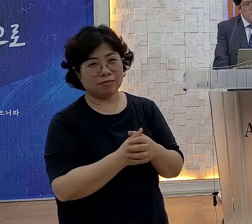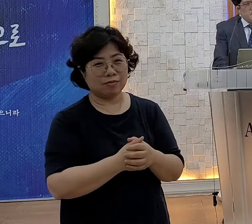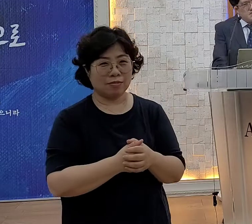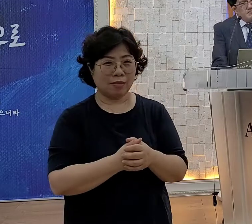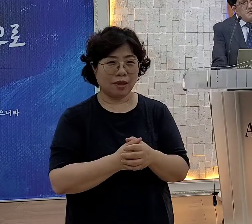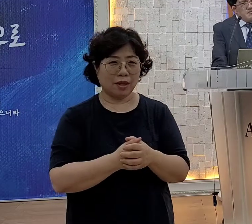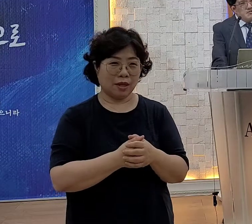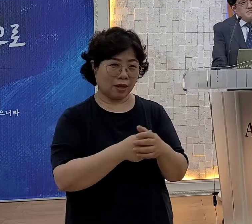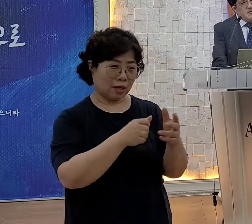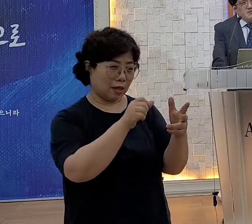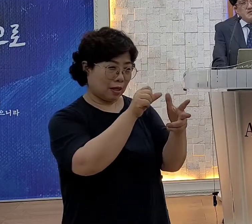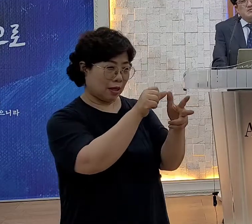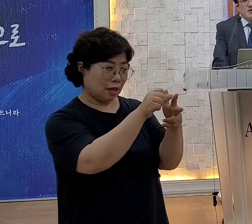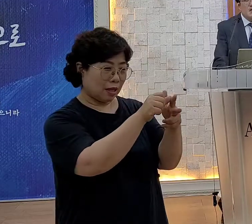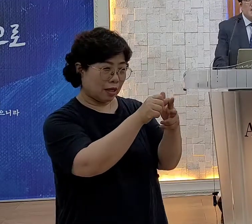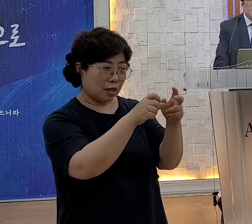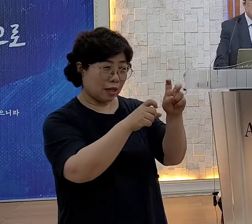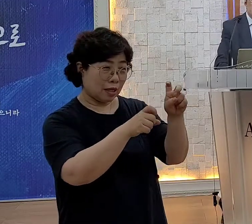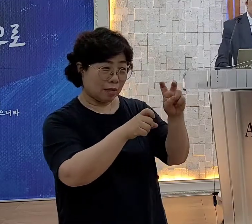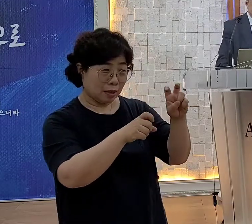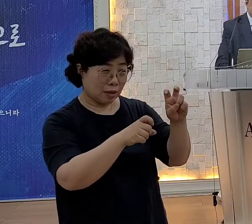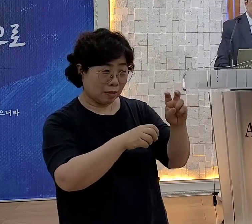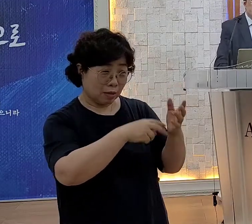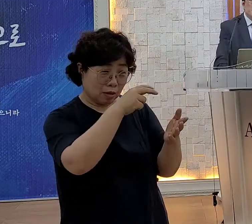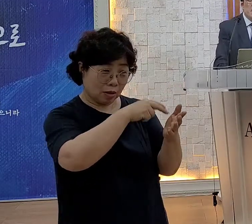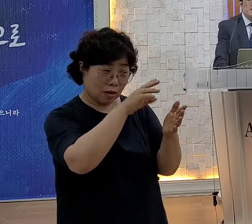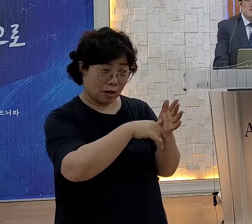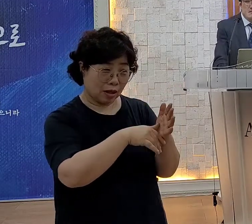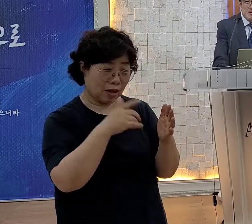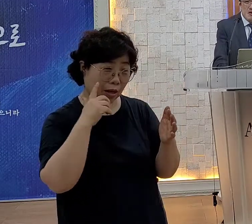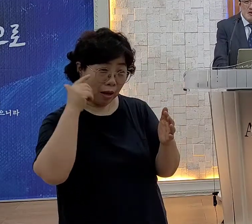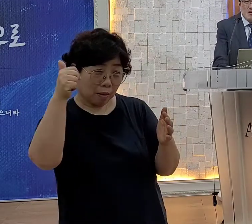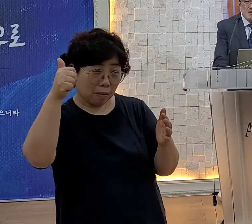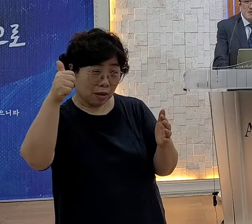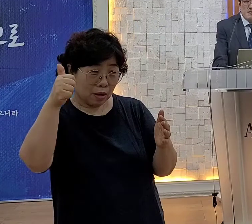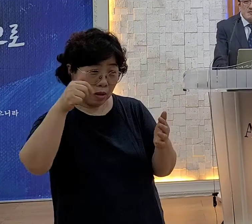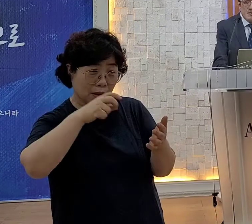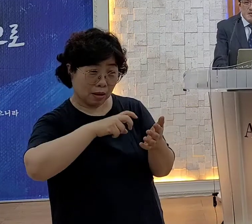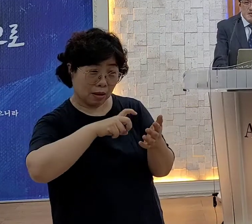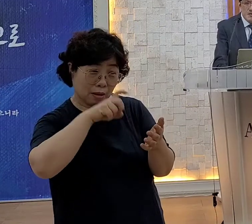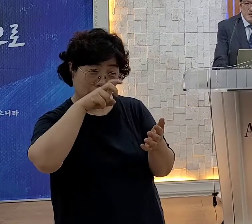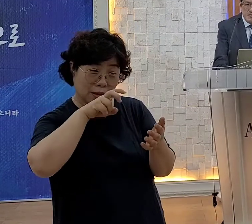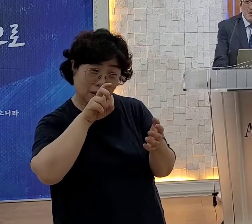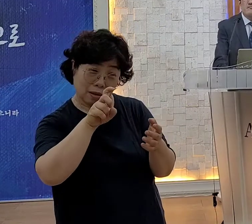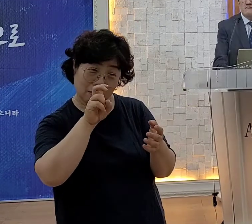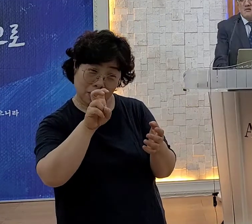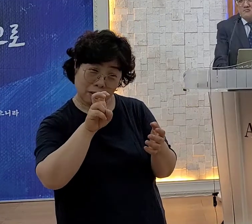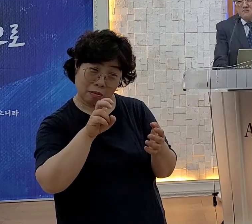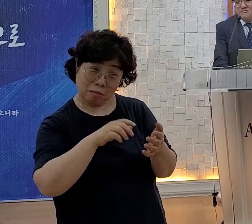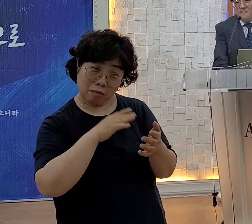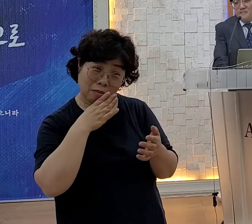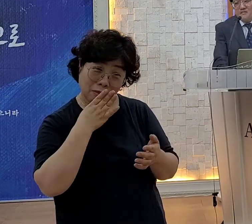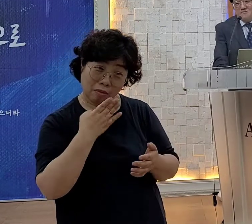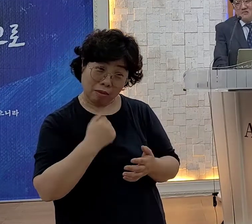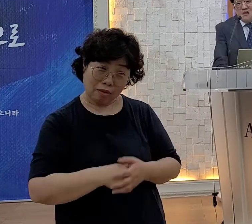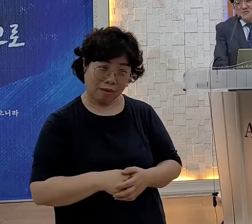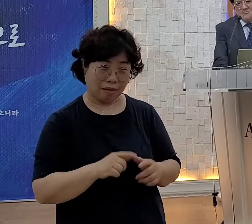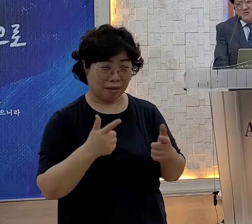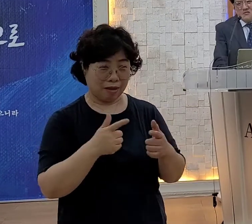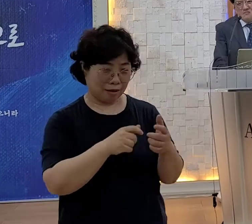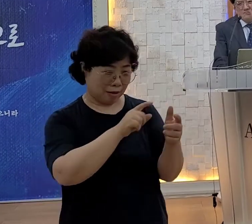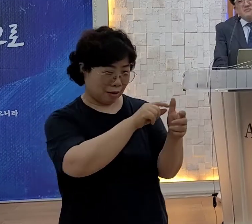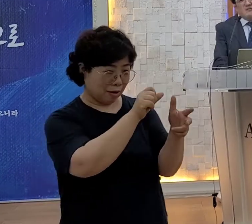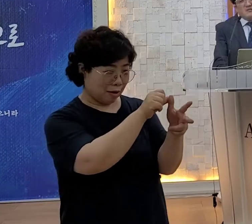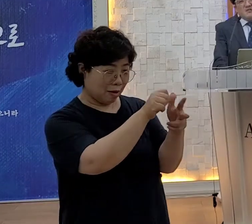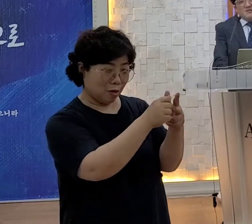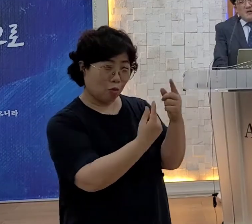그러면 아이들이 10cm, 20cm 뛸 때 저는 얼마나 뛰었을까? 제가 거짓말 안 보태고 우리